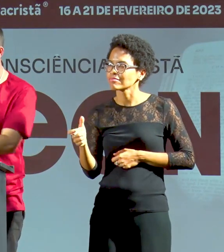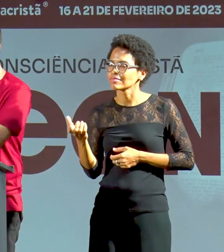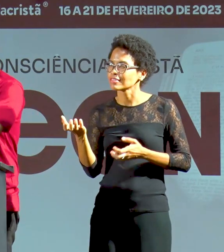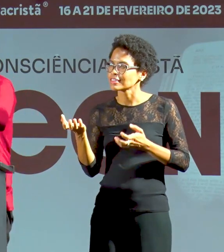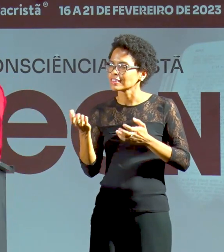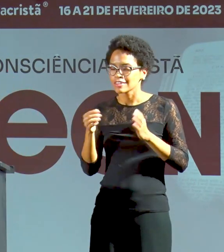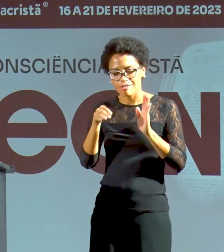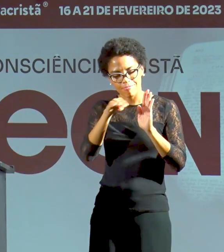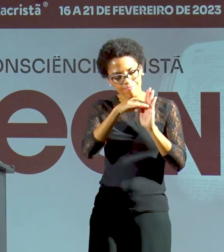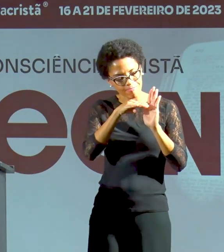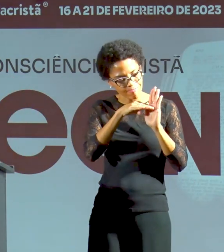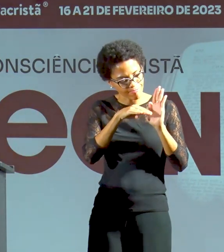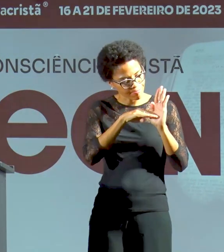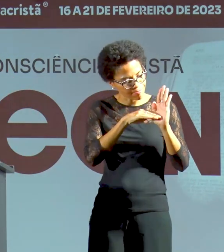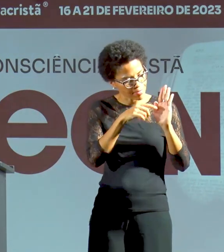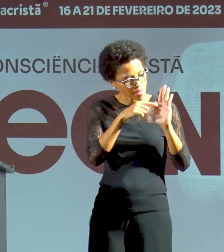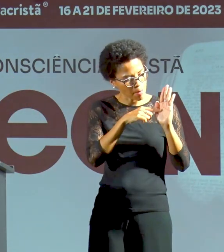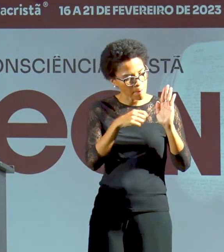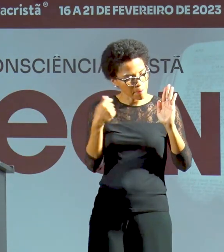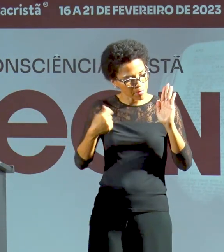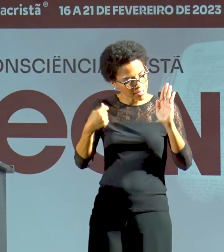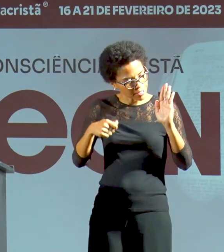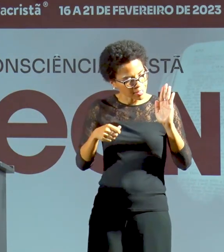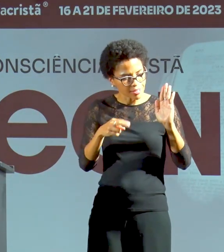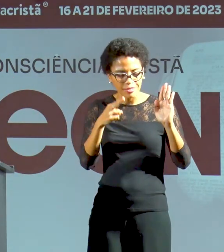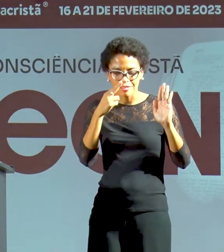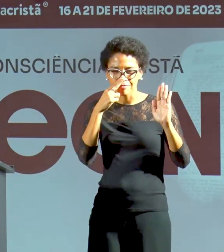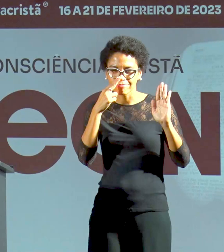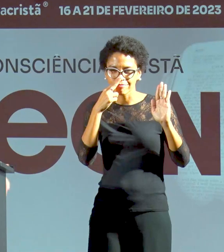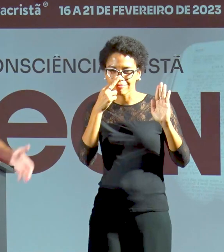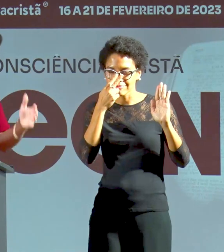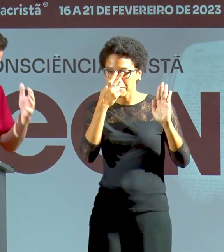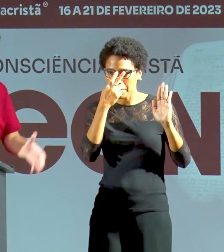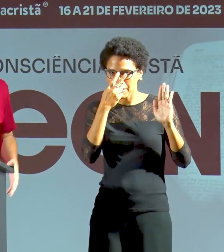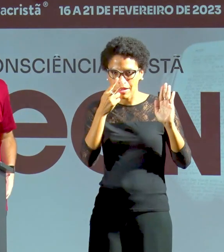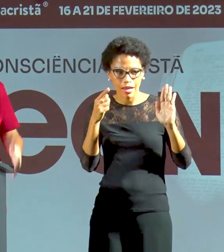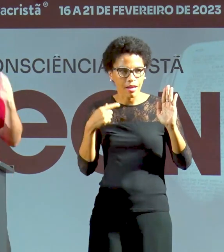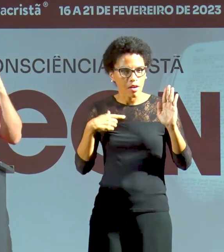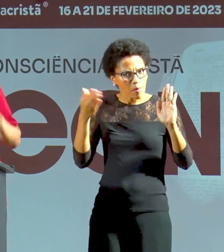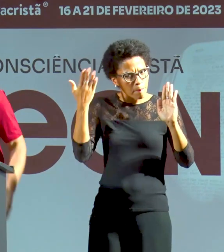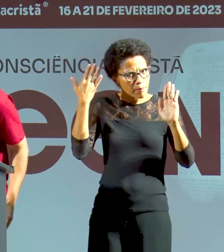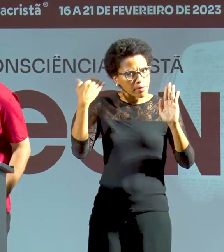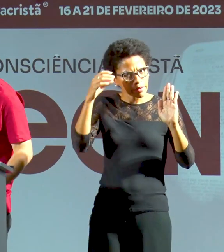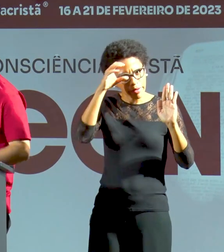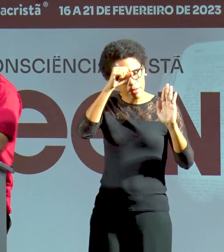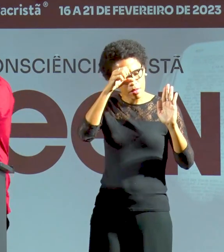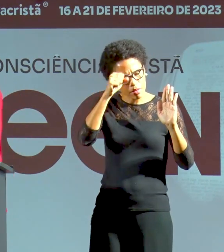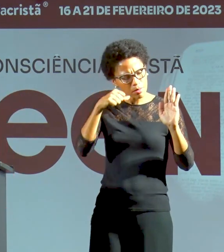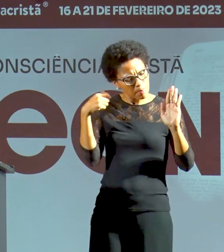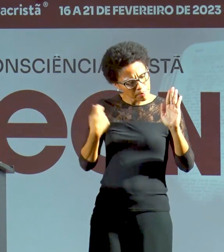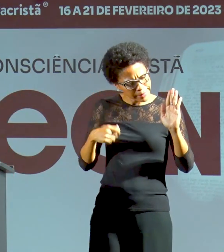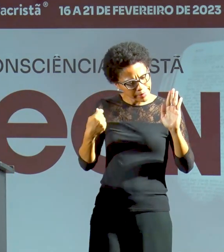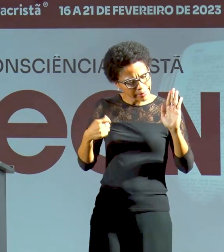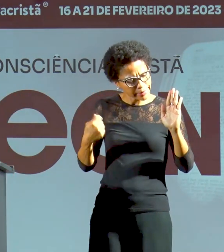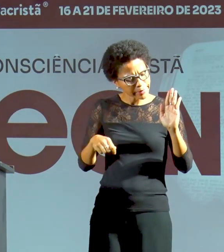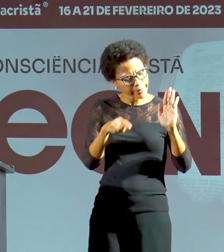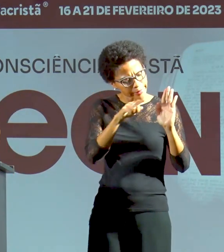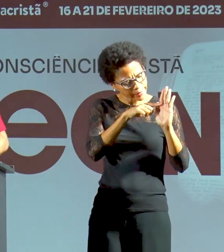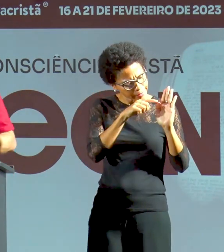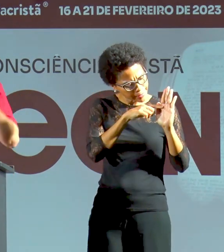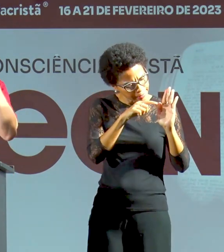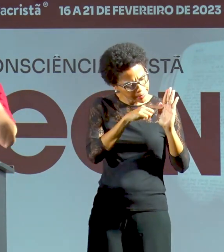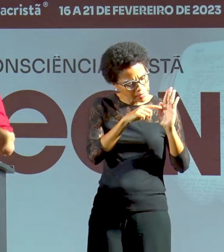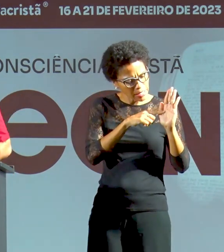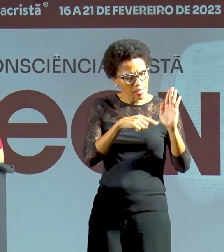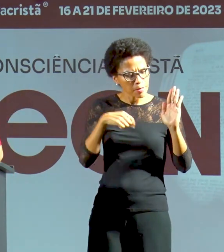aprendi com meus pais meus pais me ensinaram lá no nosso grupo de adolescentes me ensinaram meu pastor sempre fala meu líder de adolescente